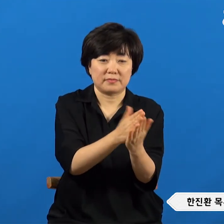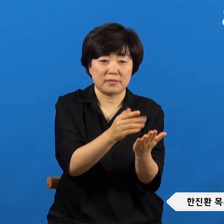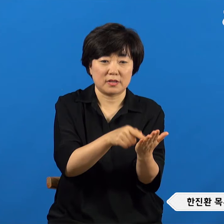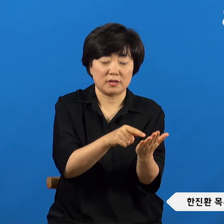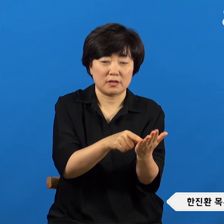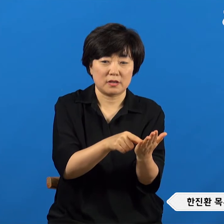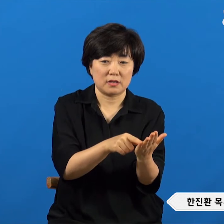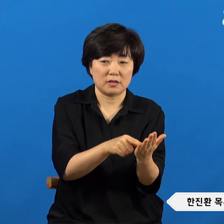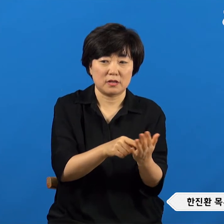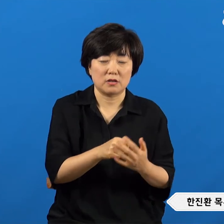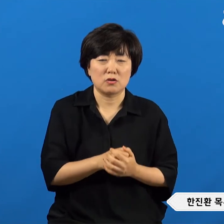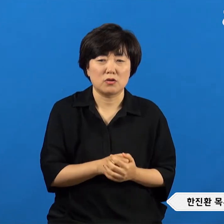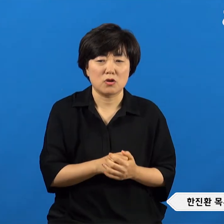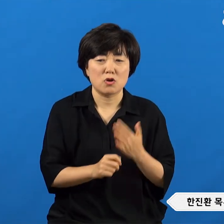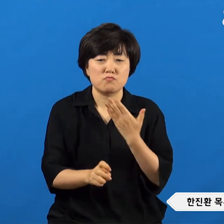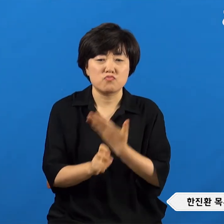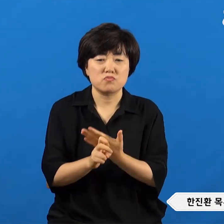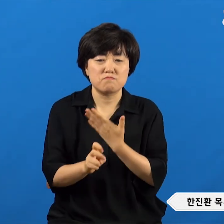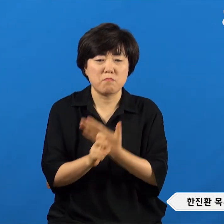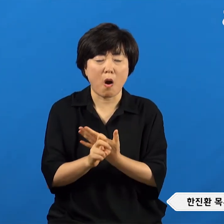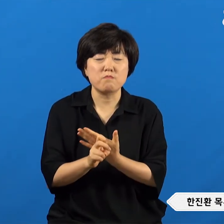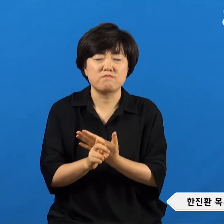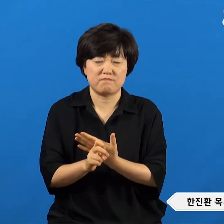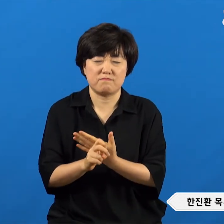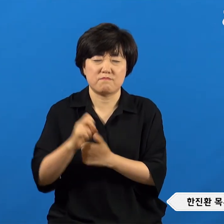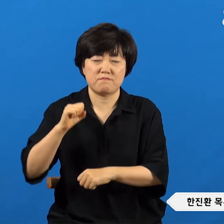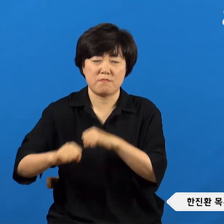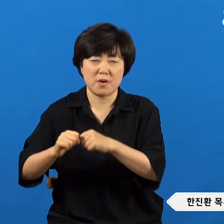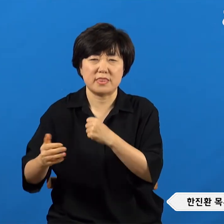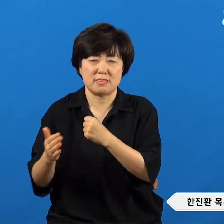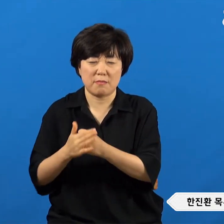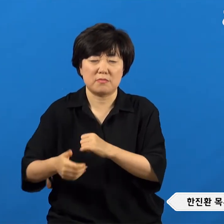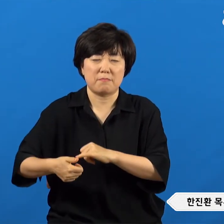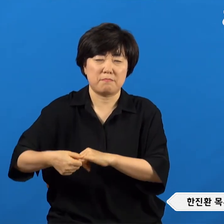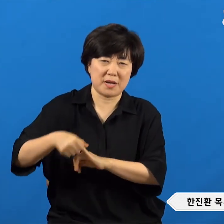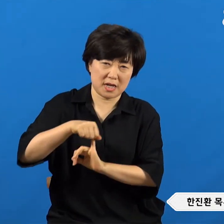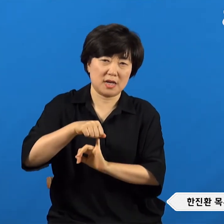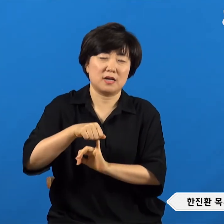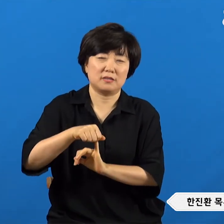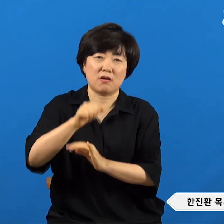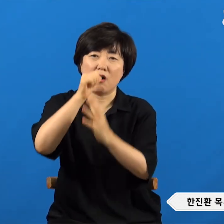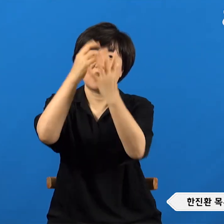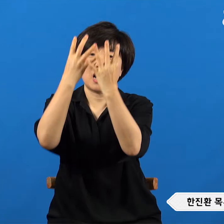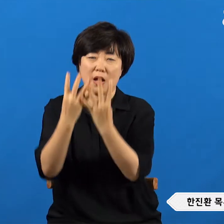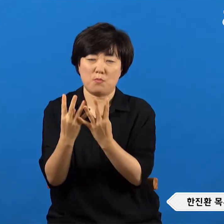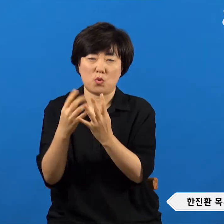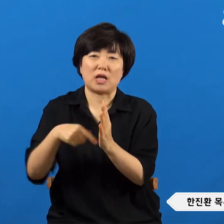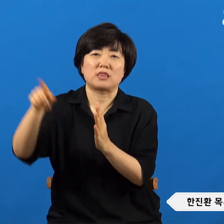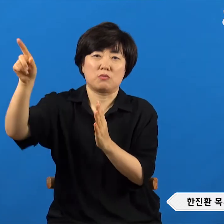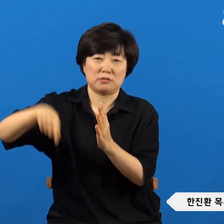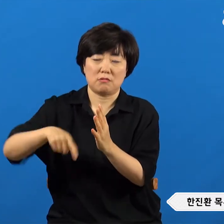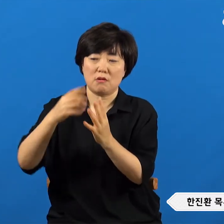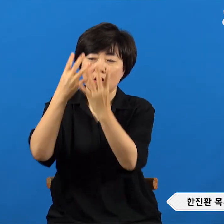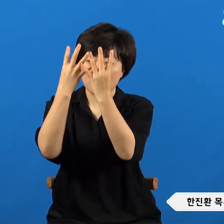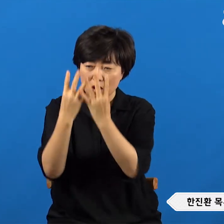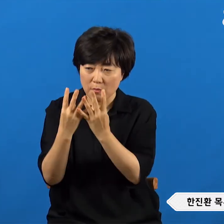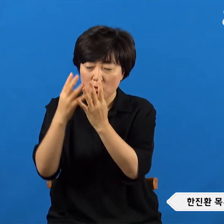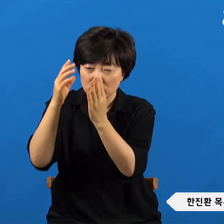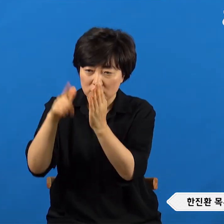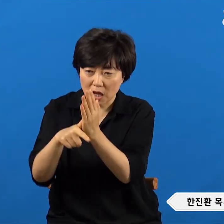불법 노동운동을 했다는 그런 혐의로 감옥까지 갔다 왔습니다. 그런데 감옥에서 예수님을 만나서